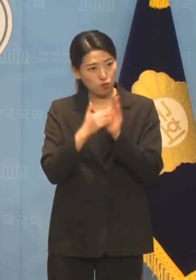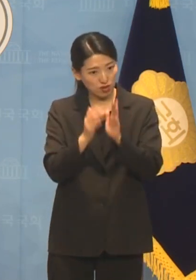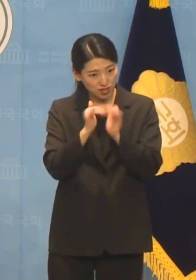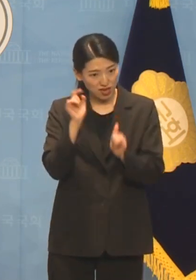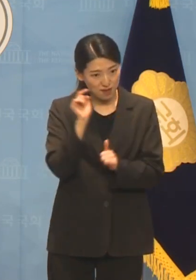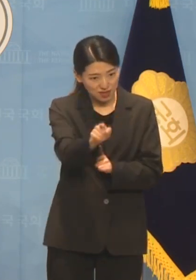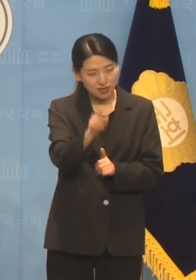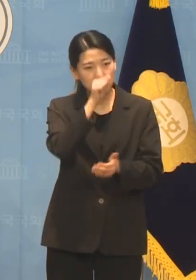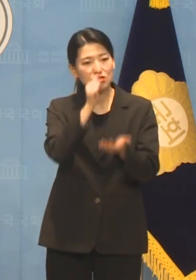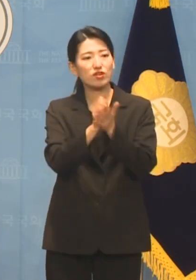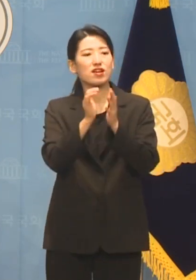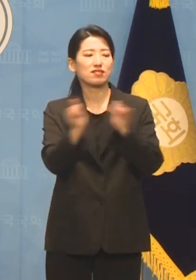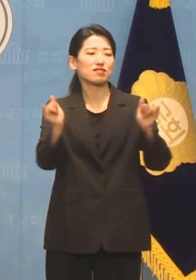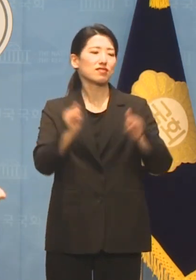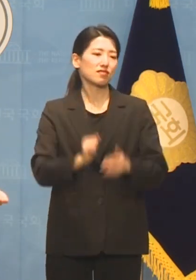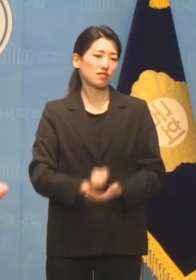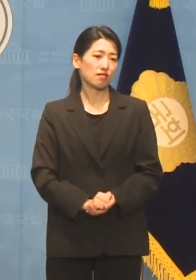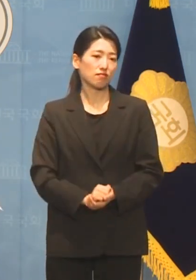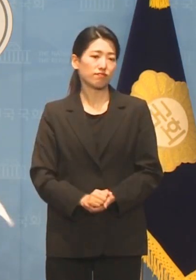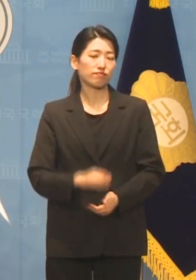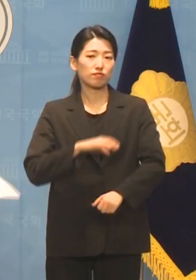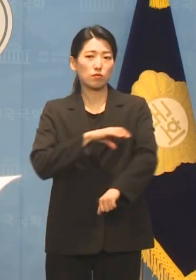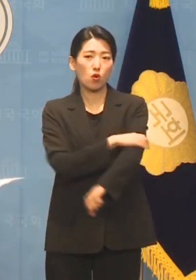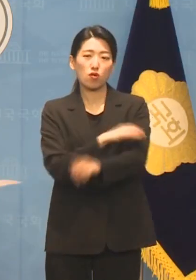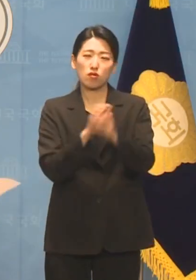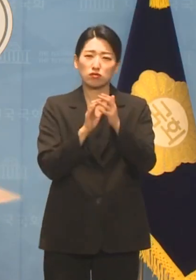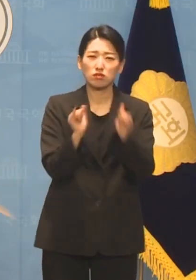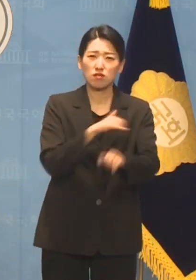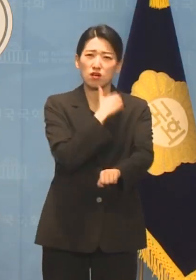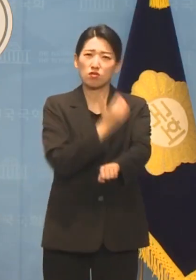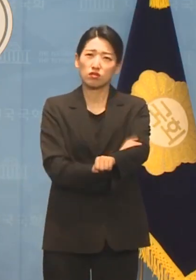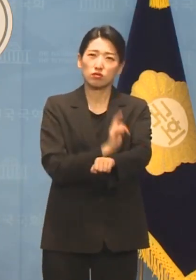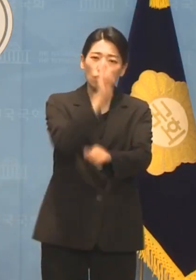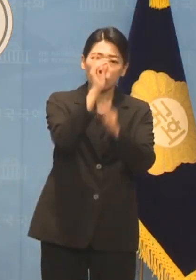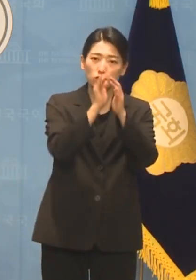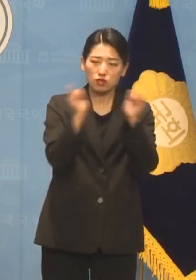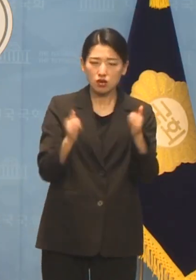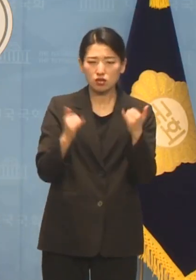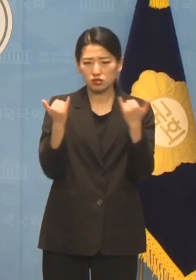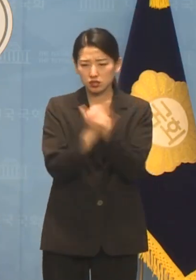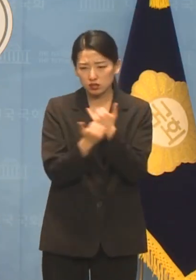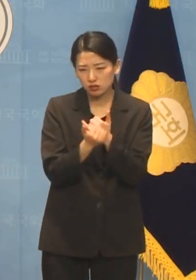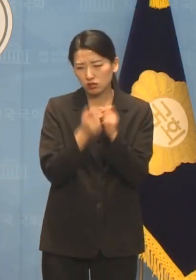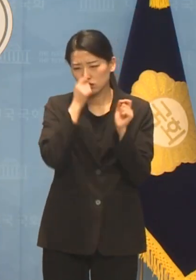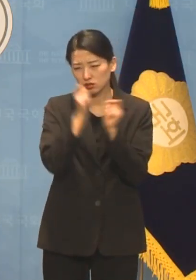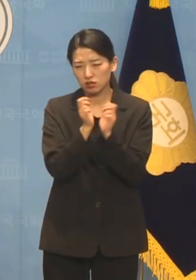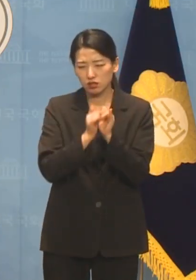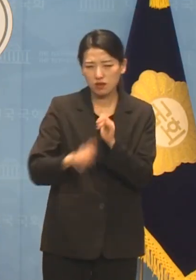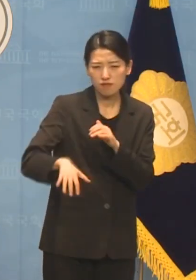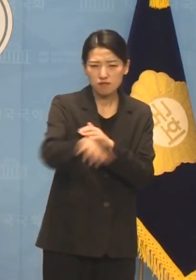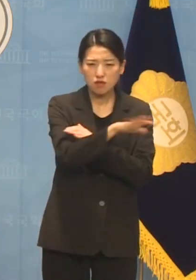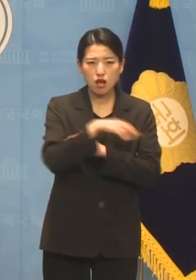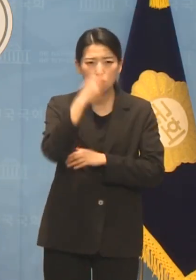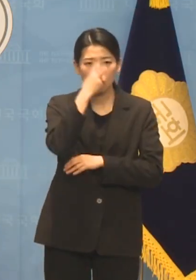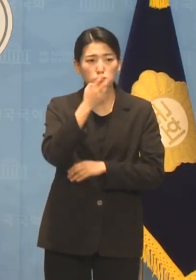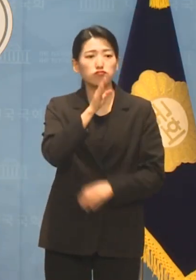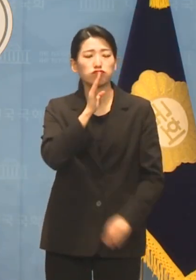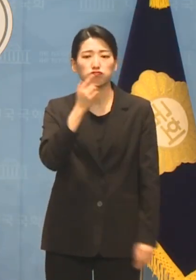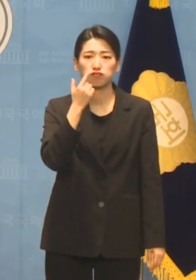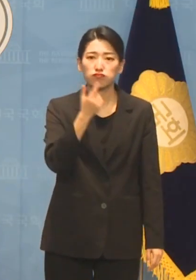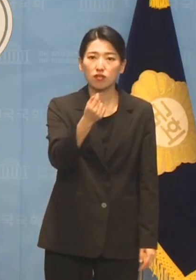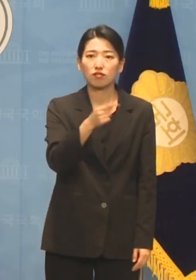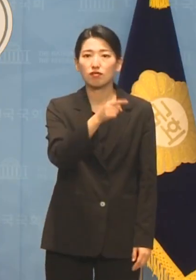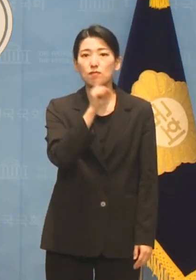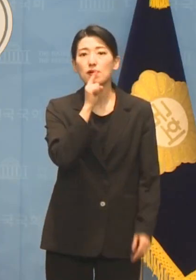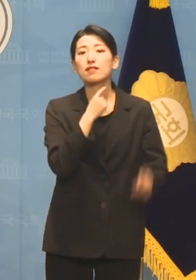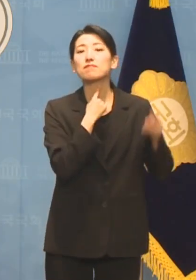사정기관을 통해 권력자도 조사받고 측근도 조사받고 하는 것이지라고 발언한 바 있습니다. 그러나